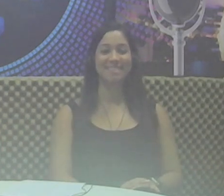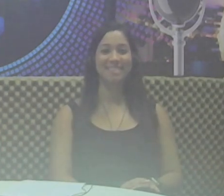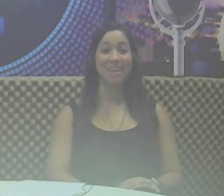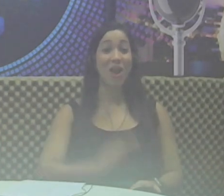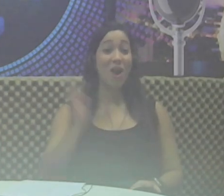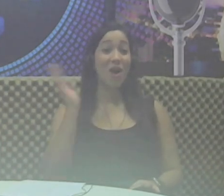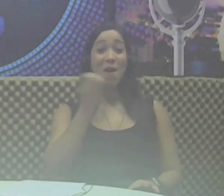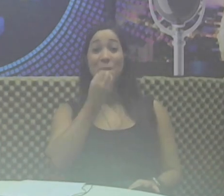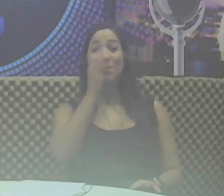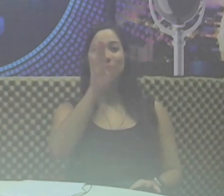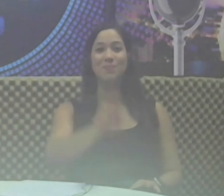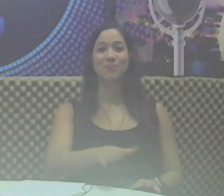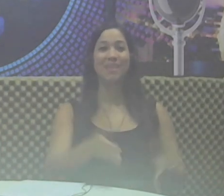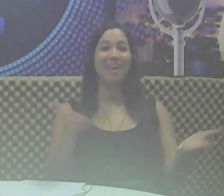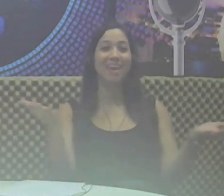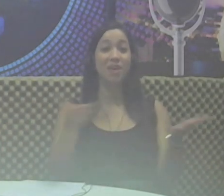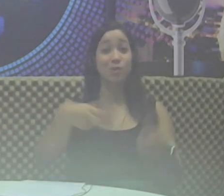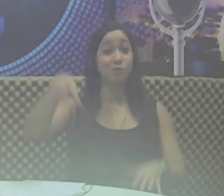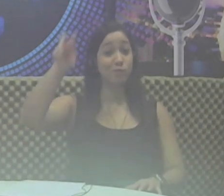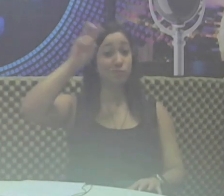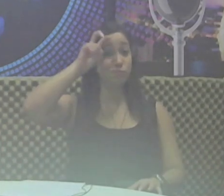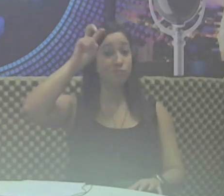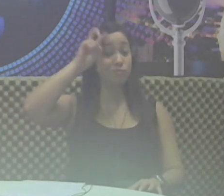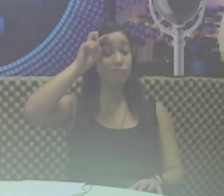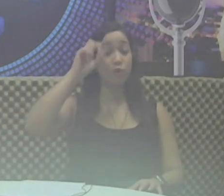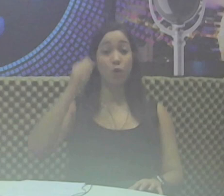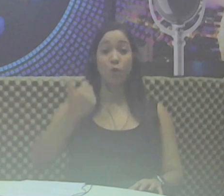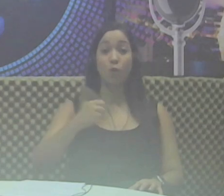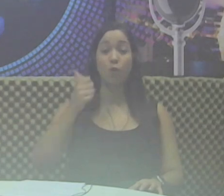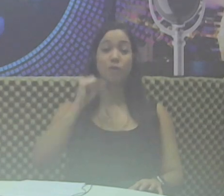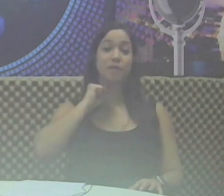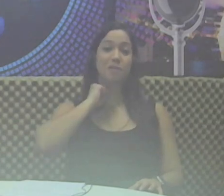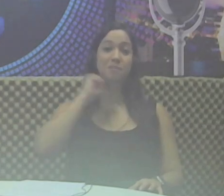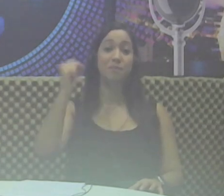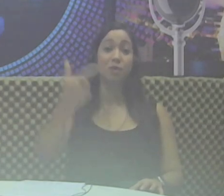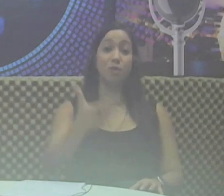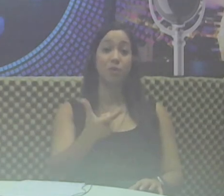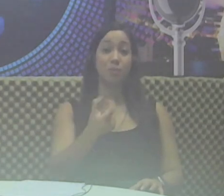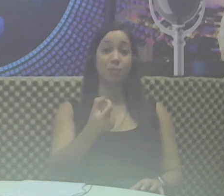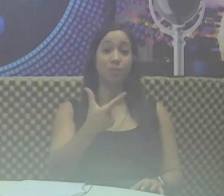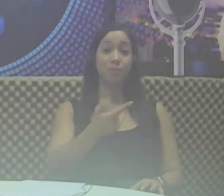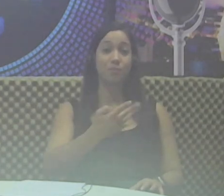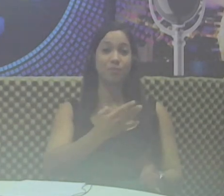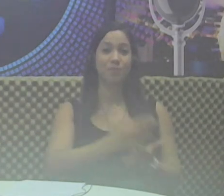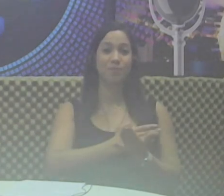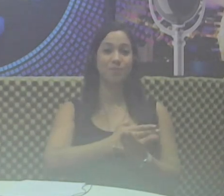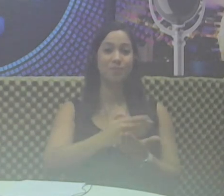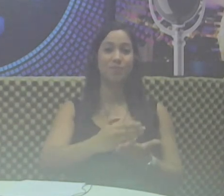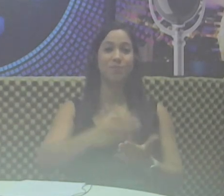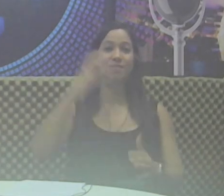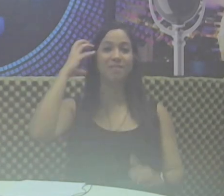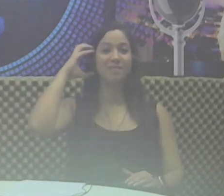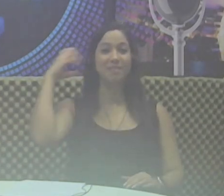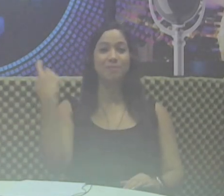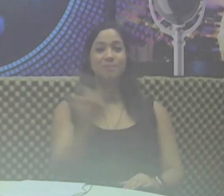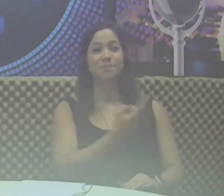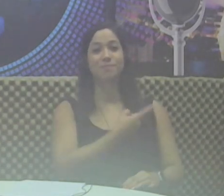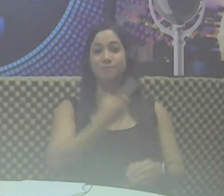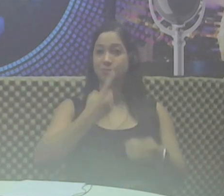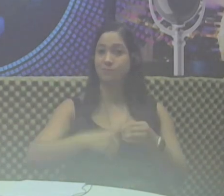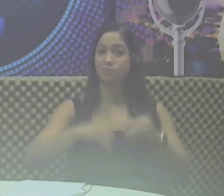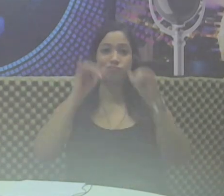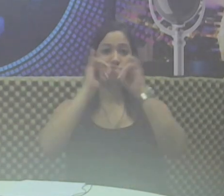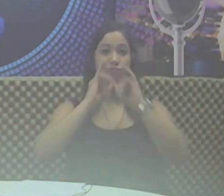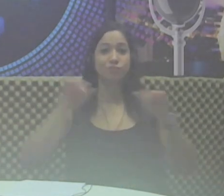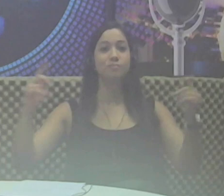Olá, boa tarde. Hoje é quinta-feira, dia 11 de abril de 2024. Está no ar a Rádio Nossa Cidade, com um